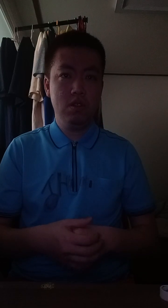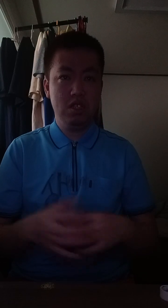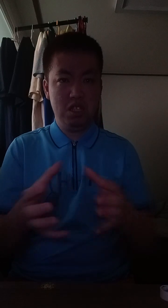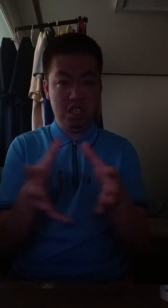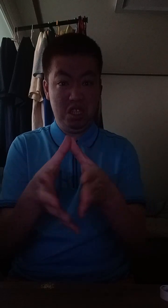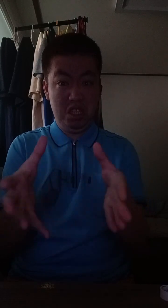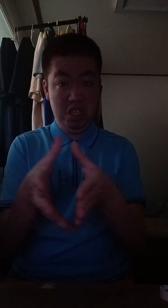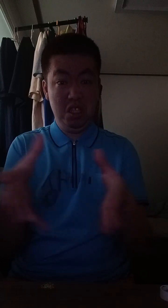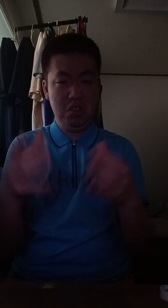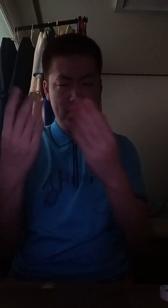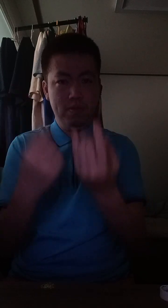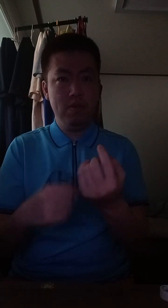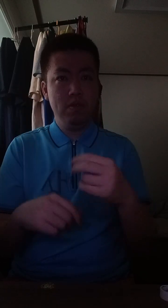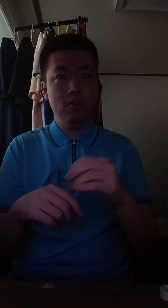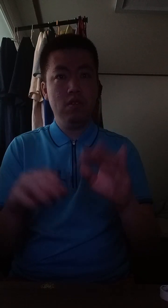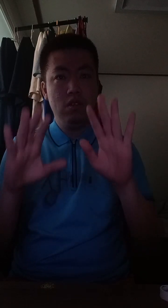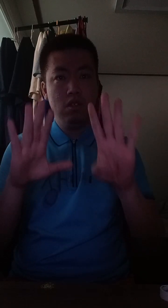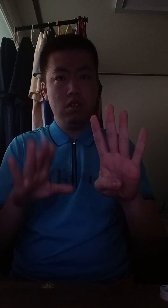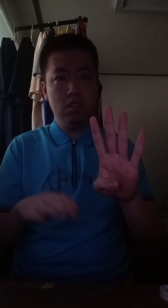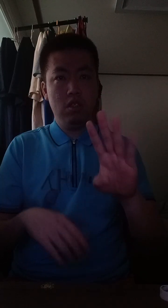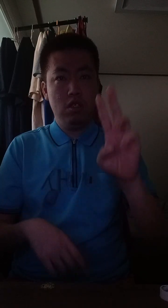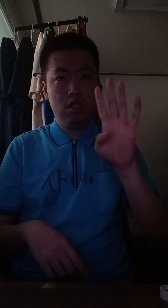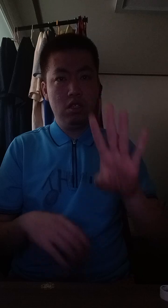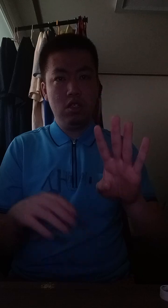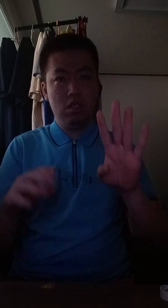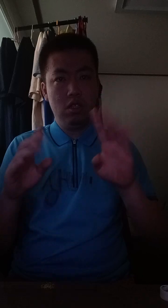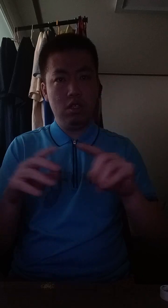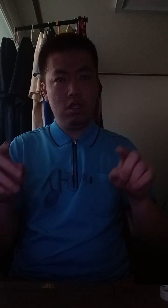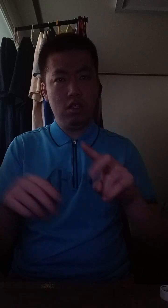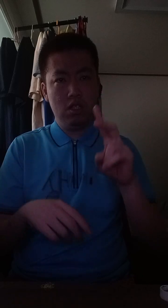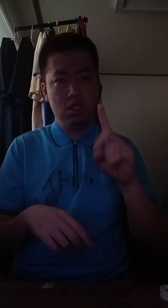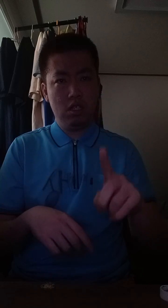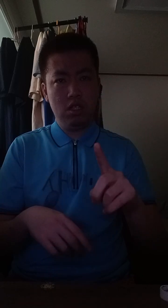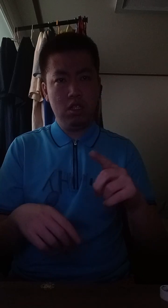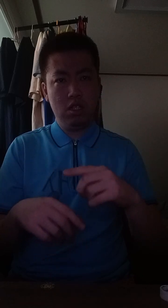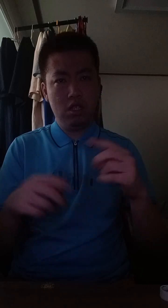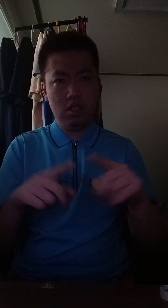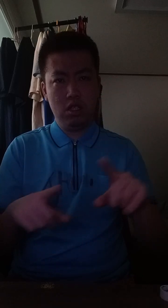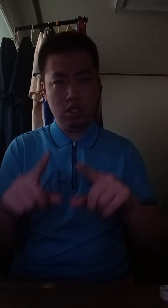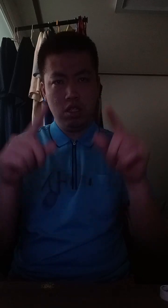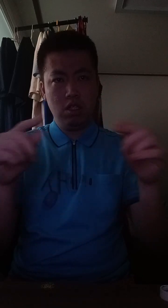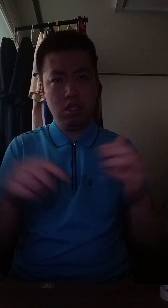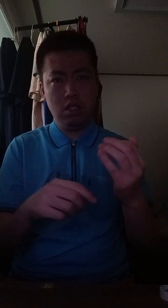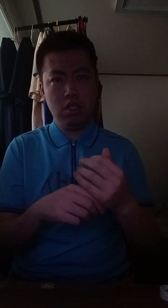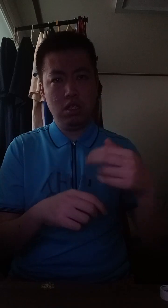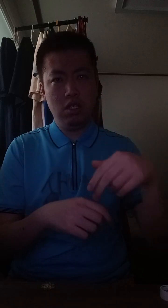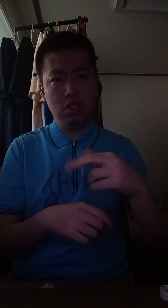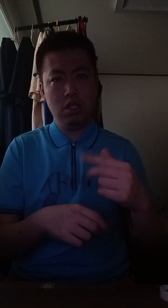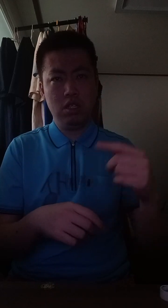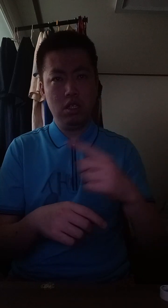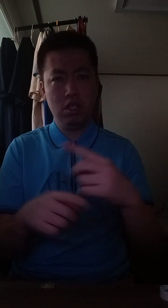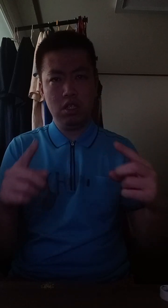아파트에 설치된 변압기는 모두 4대로 앞서 고장난 변압기 한 대는 새 것으로 교체했지만 또 다른 변압기에